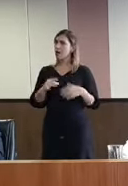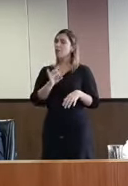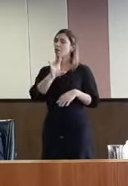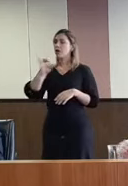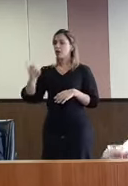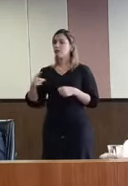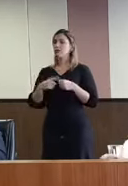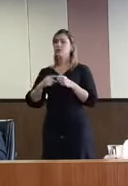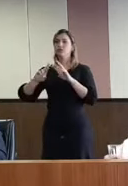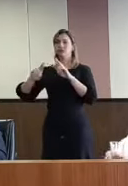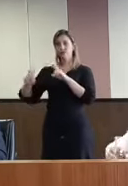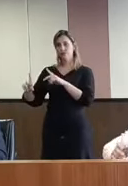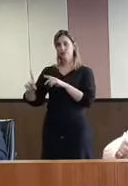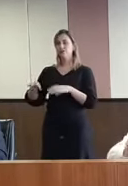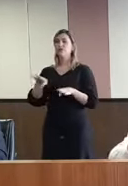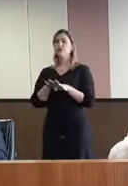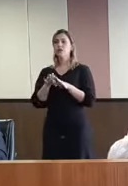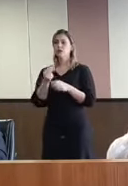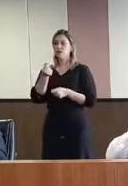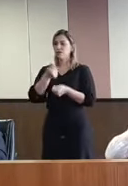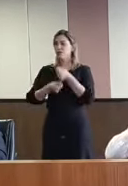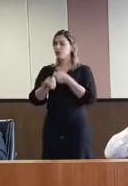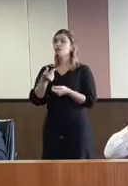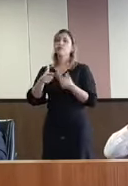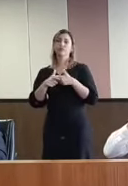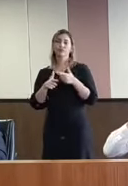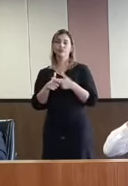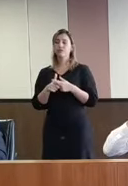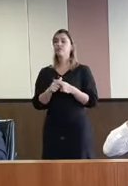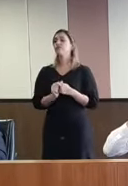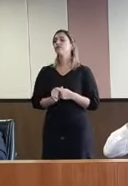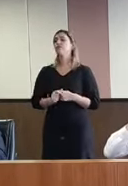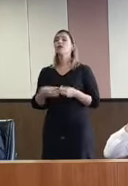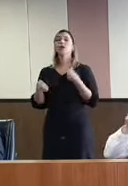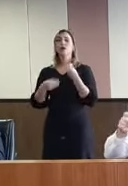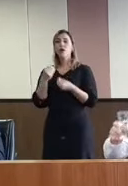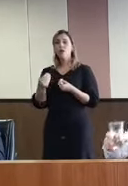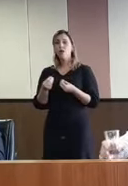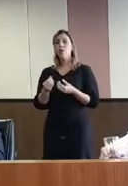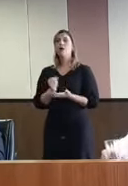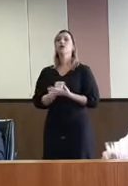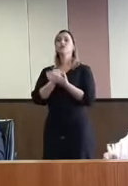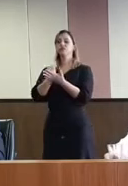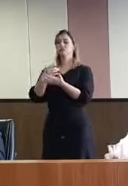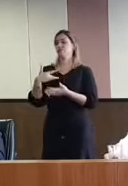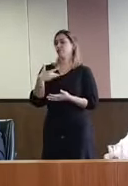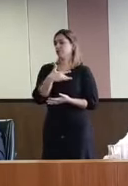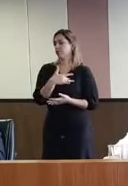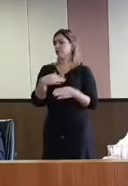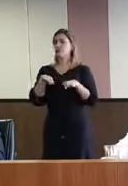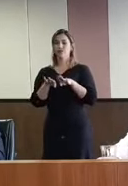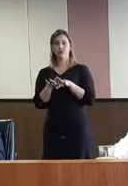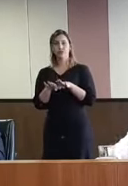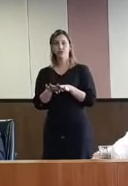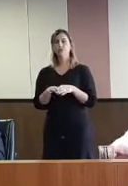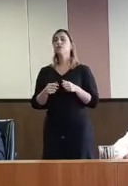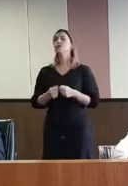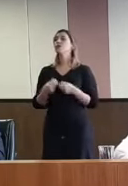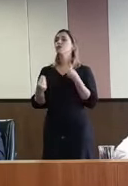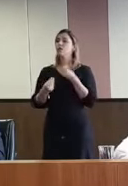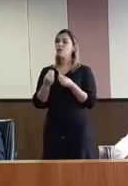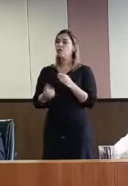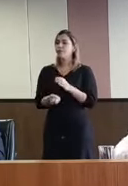econômico, que vai trazer consequências no futuro muito próximo. A nível de assistência, aquelas decisões que nós tomamos para